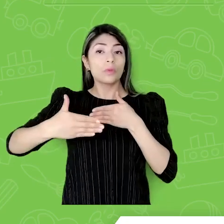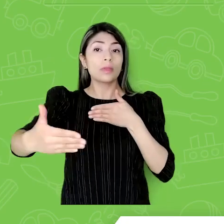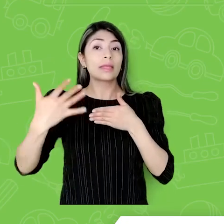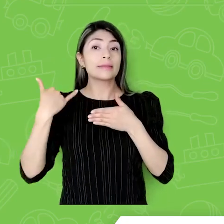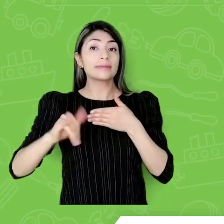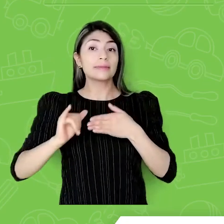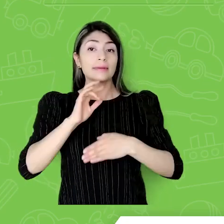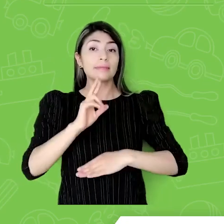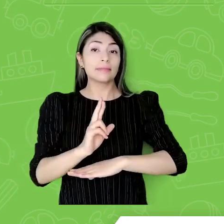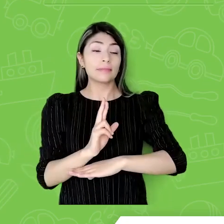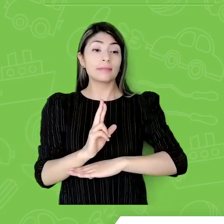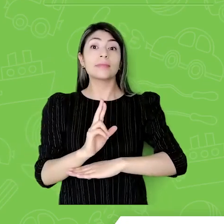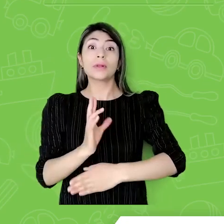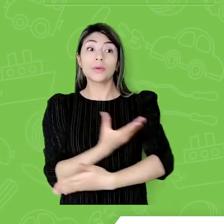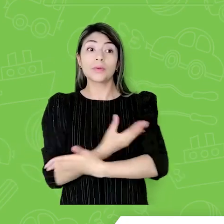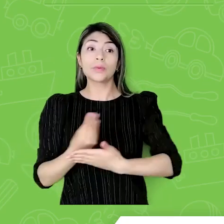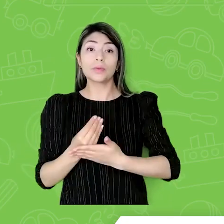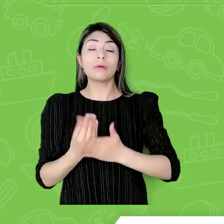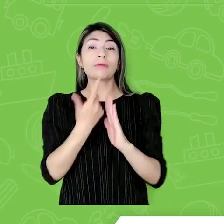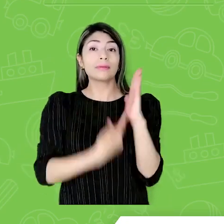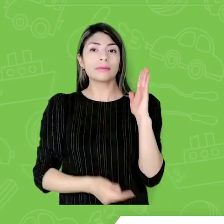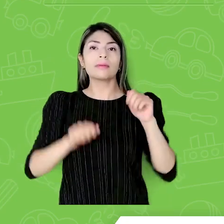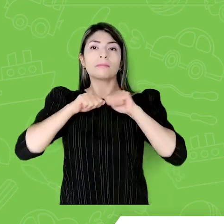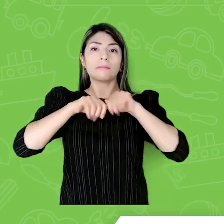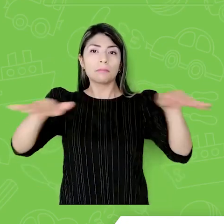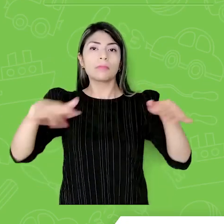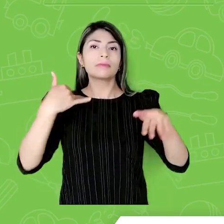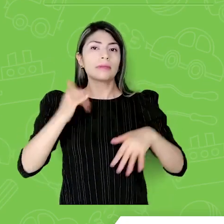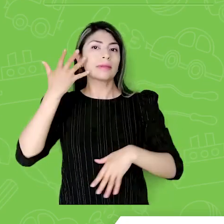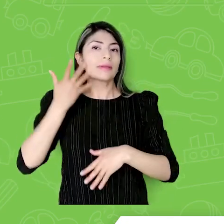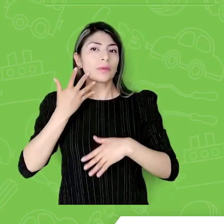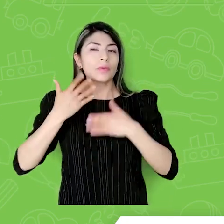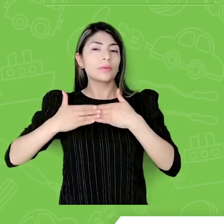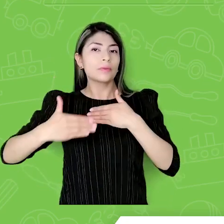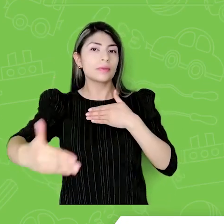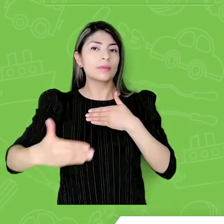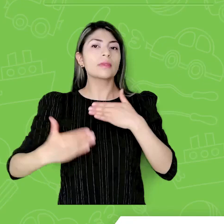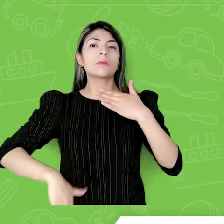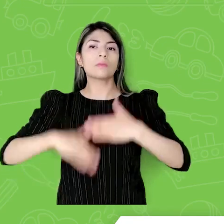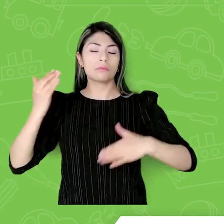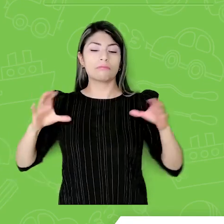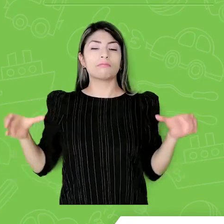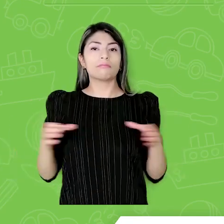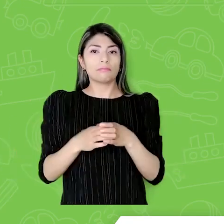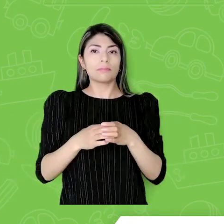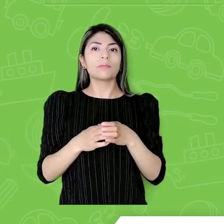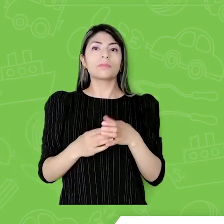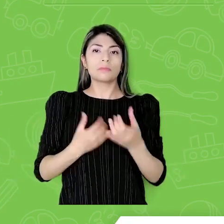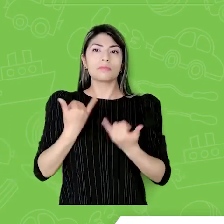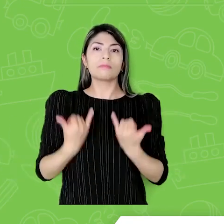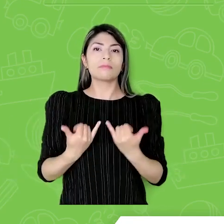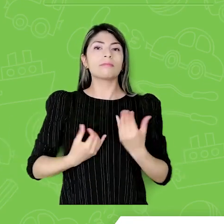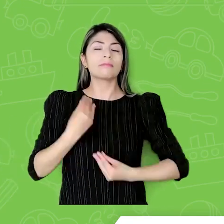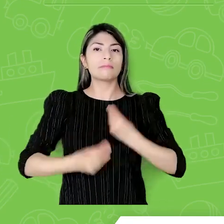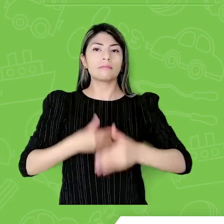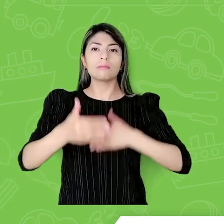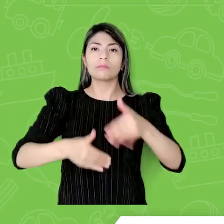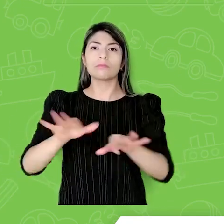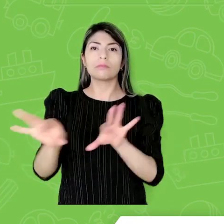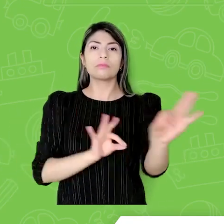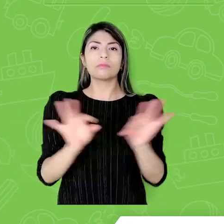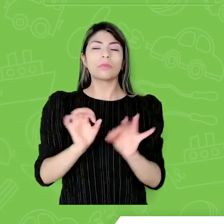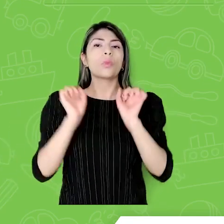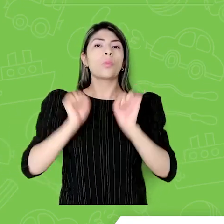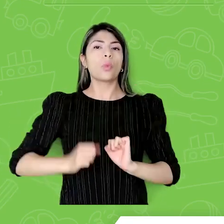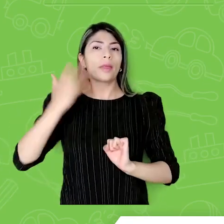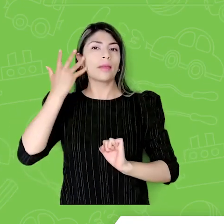días siguientes a la publicación de una lista de elegibles, la Comisión de Personal de la entidad para la cual se realiza el presente proceso